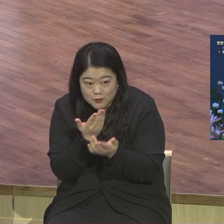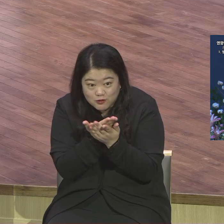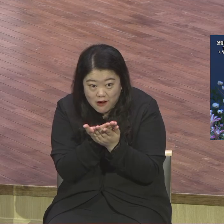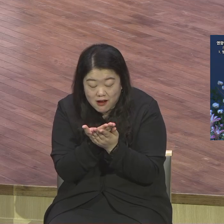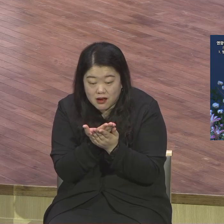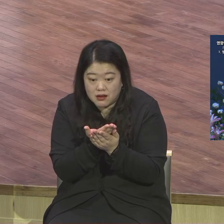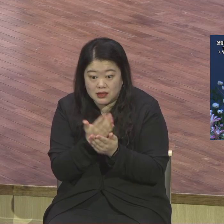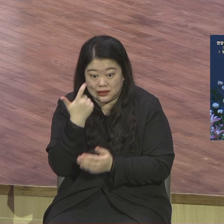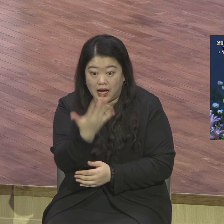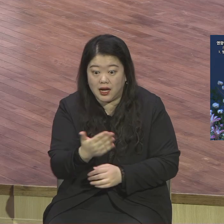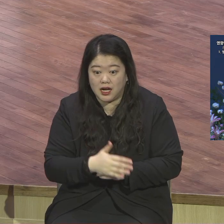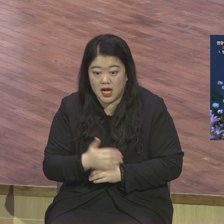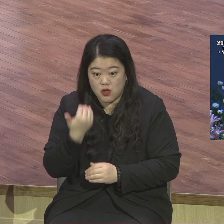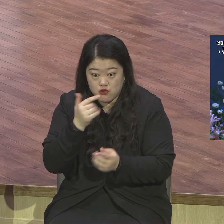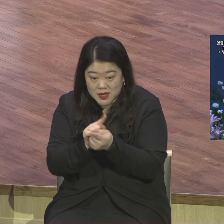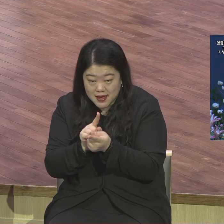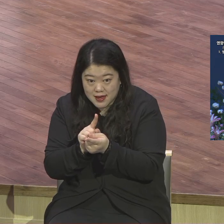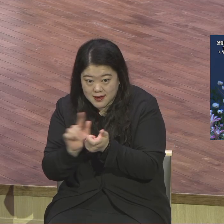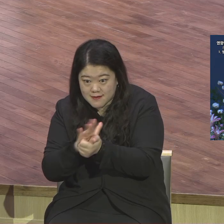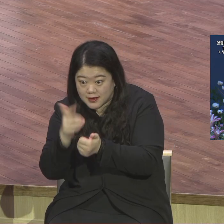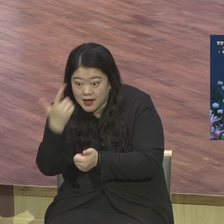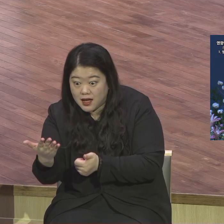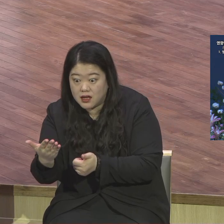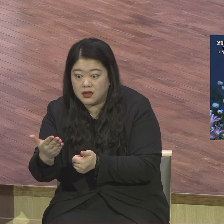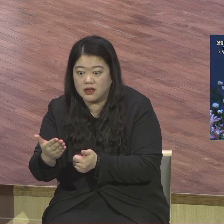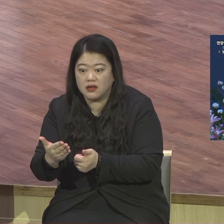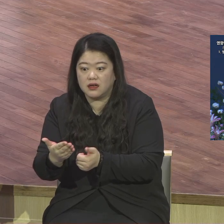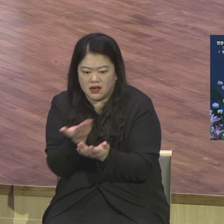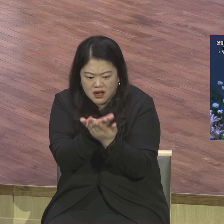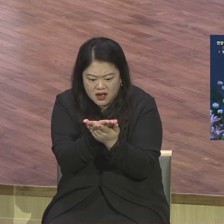어떤 자존감을 가지고 있느냐?